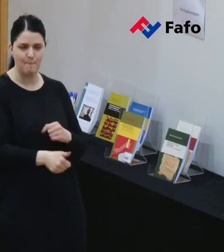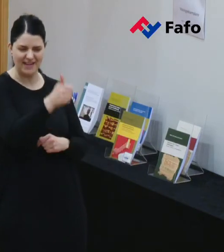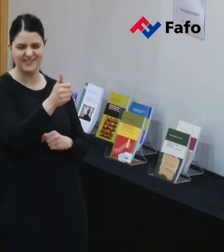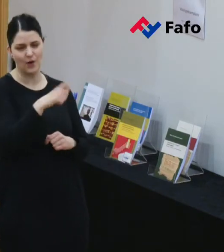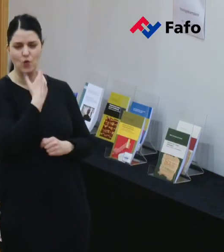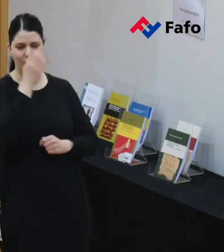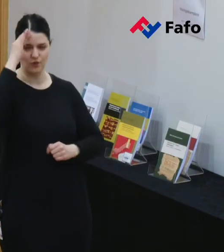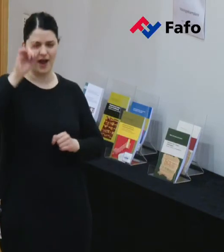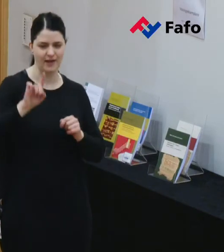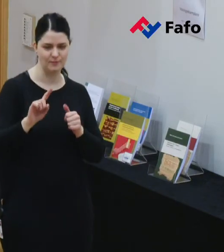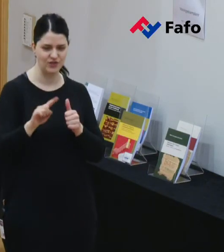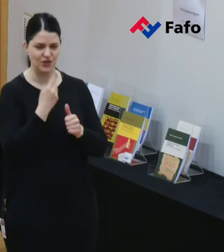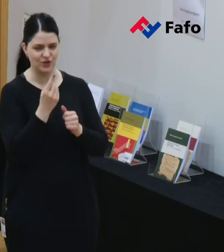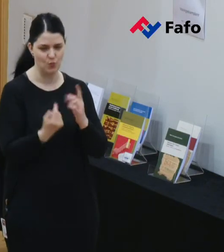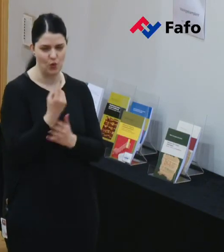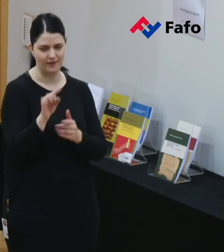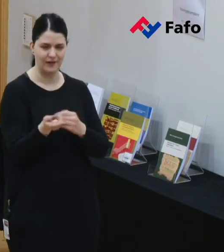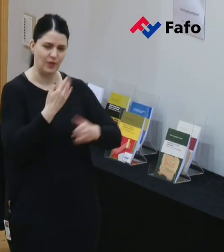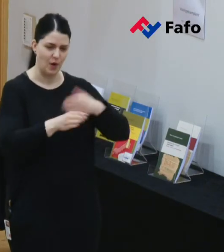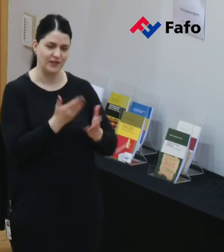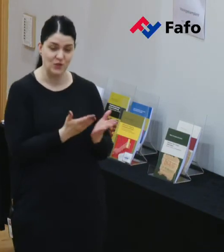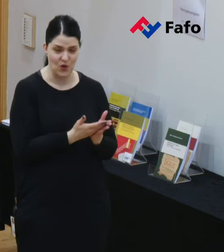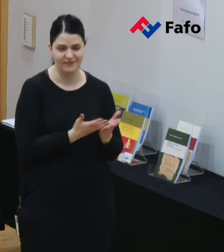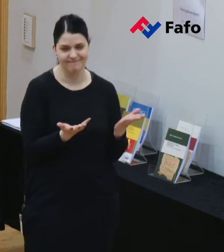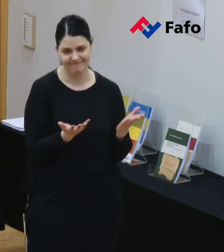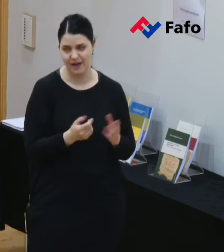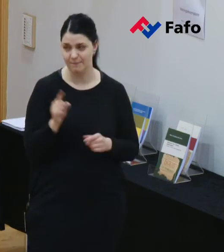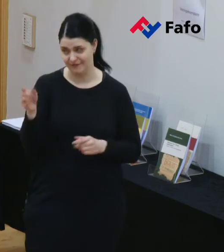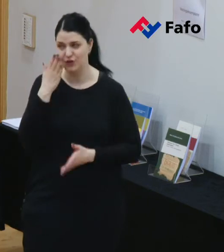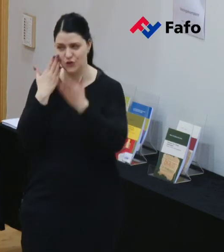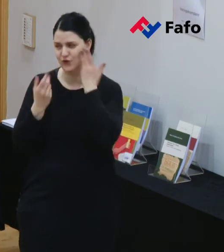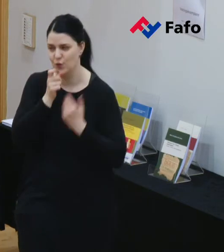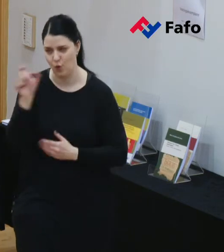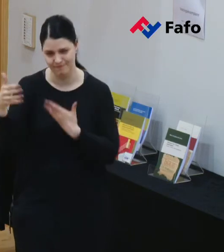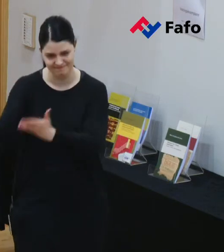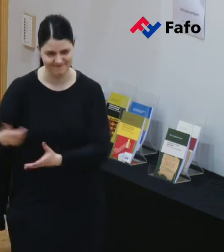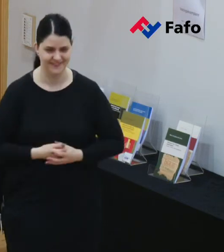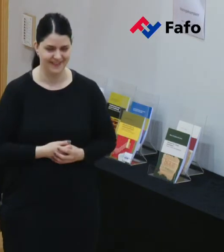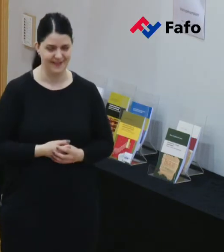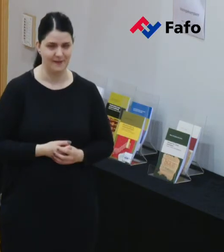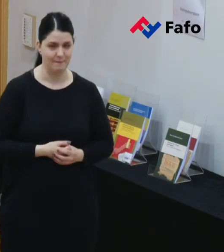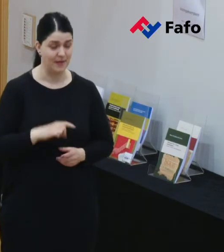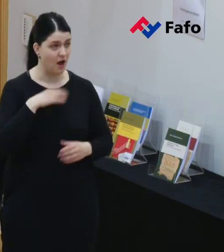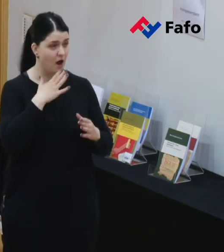for å komme tilbake på skolen når man skal gjøre et tiltak. Det var trøstens ord. Jeg har lovt